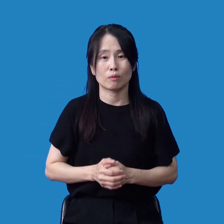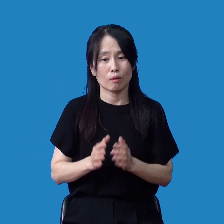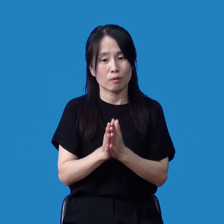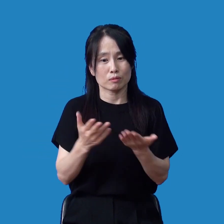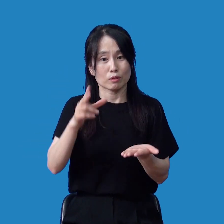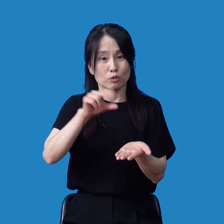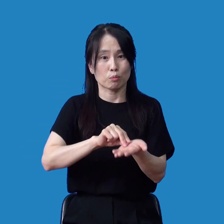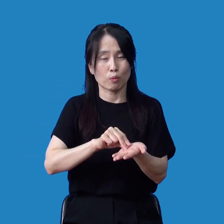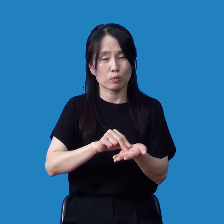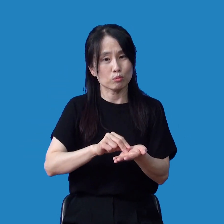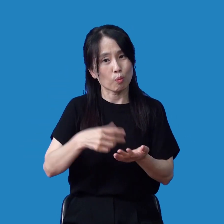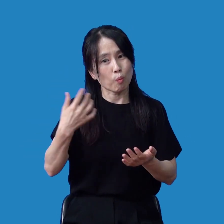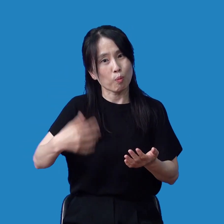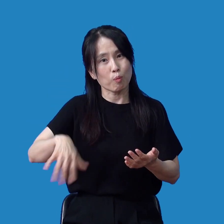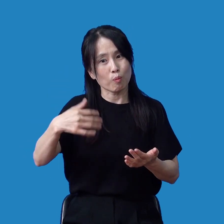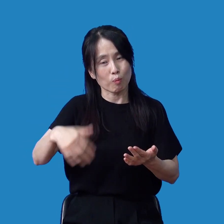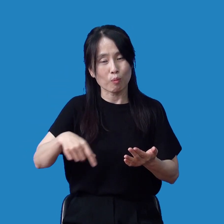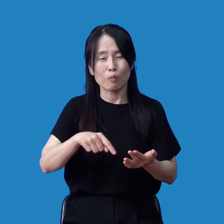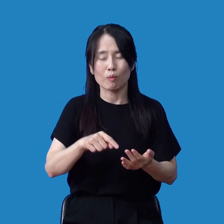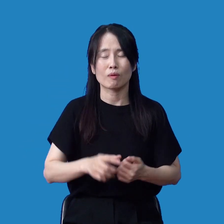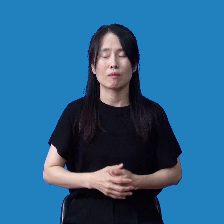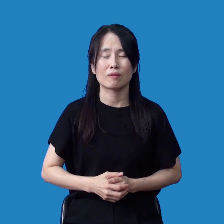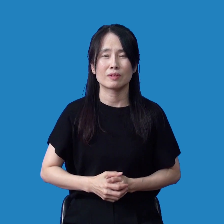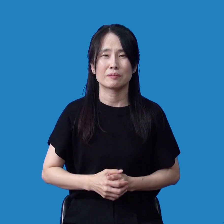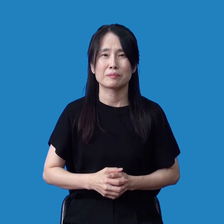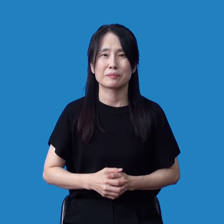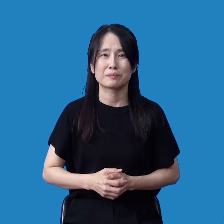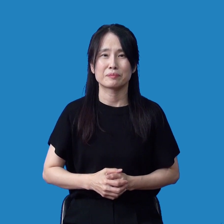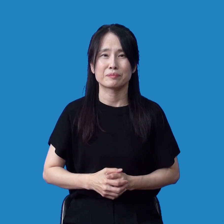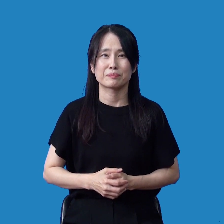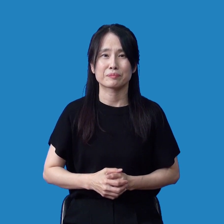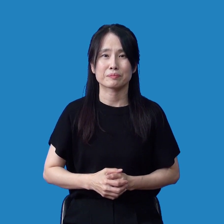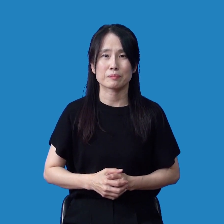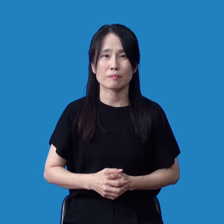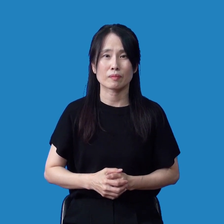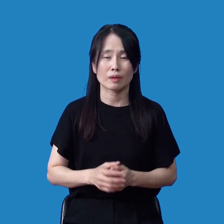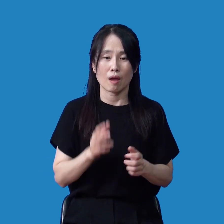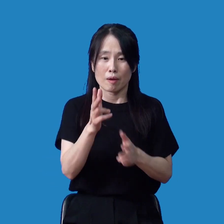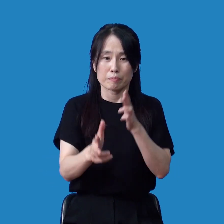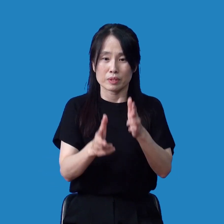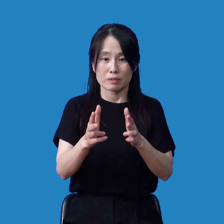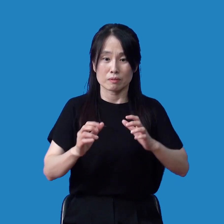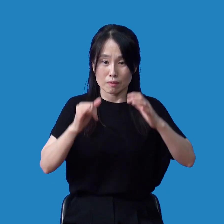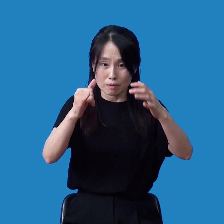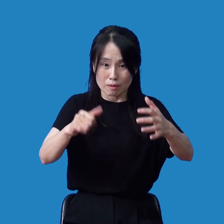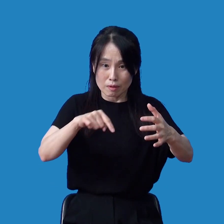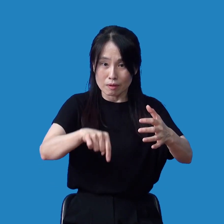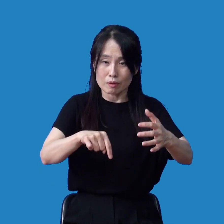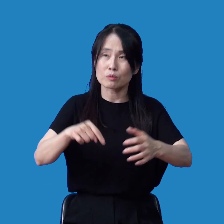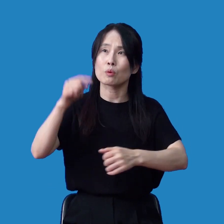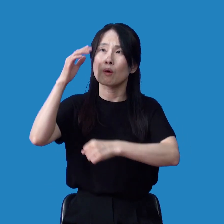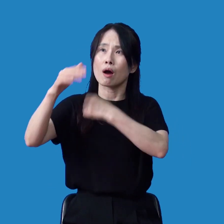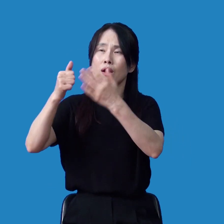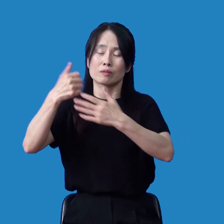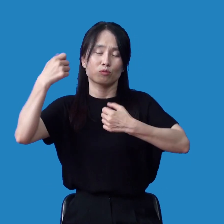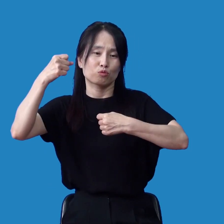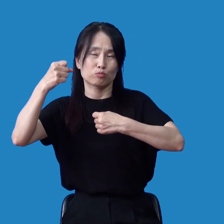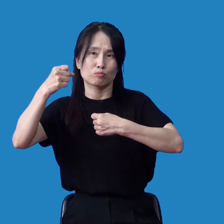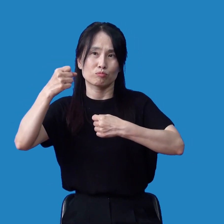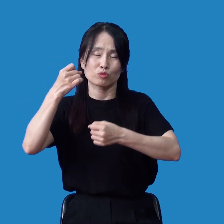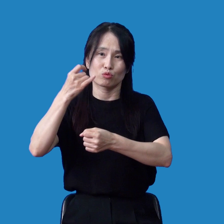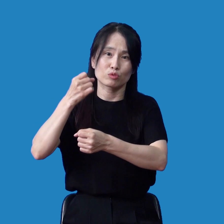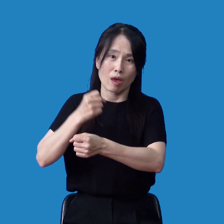약간 선동적인데 참 좋다 싶었습니다. 비즈니스 세계에도 하나님이 춤추게 해야 하고,